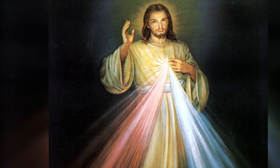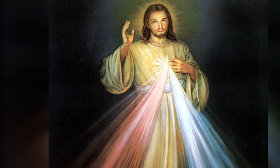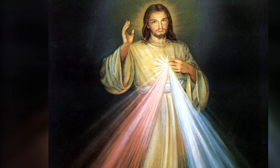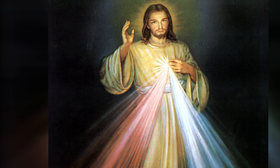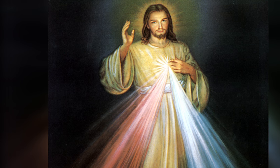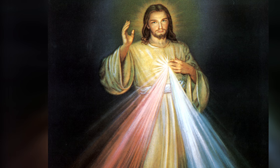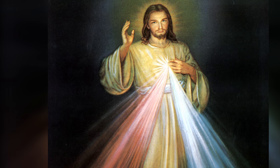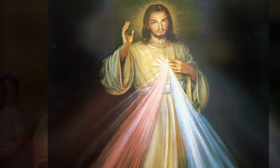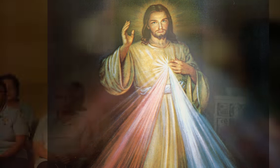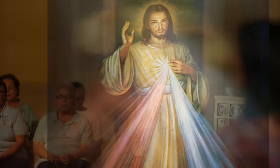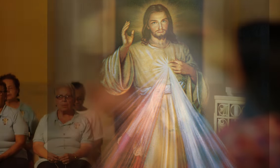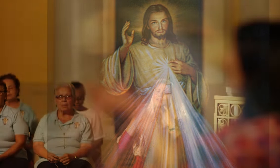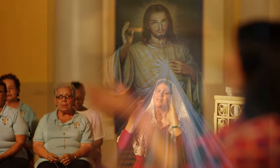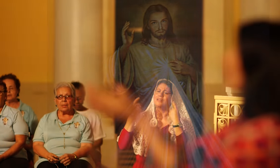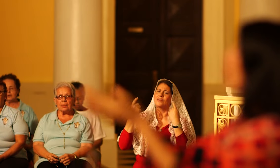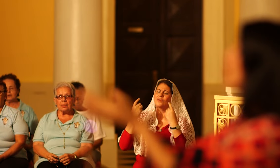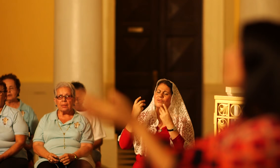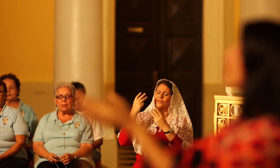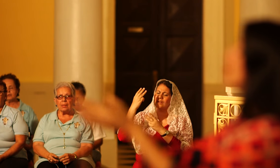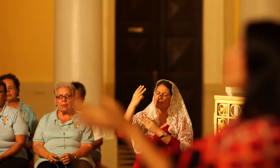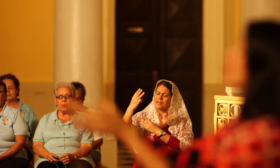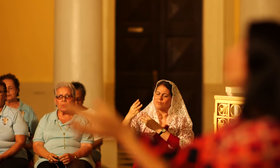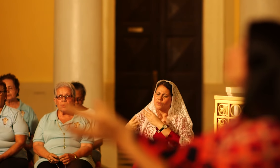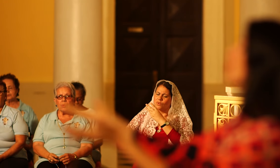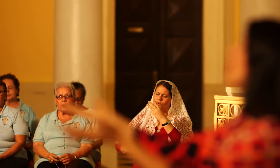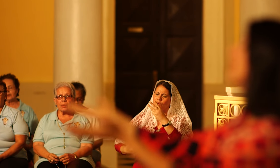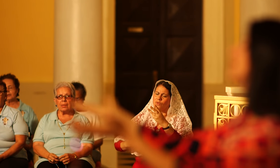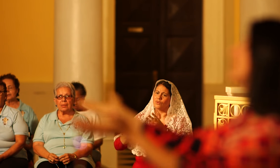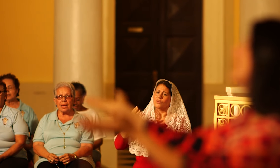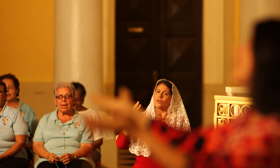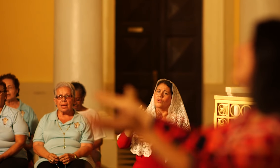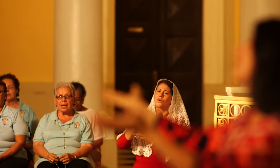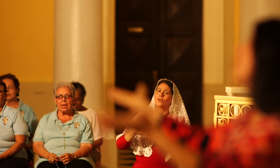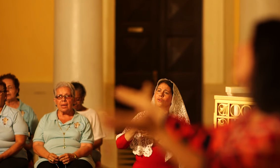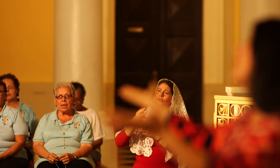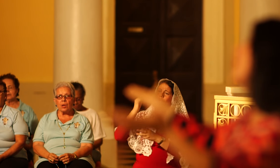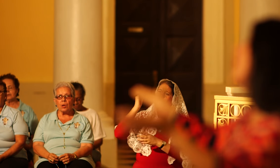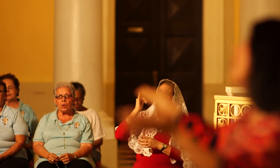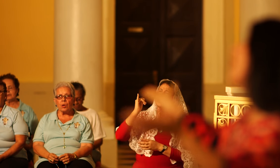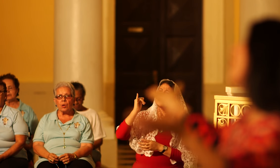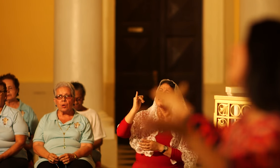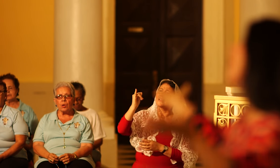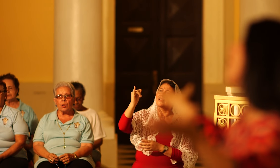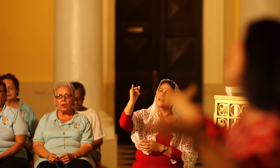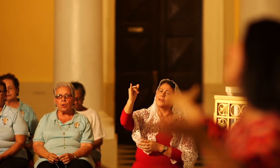del mundo entero.